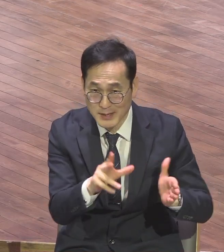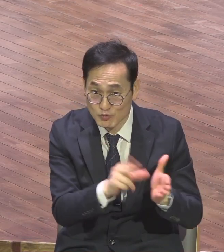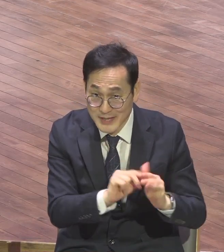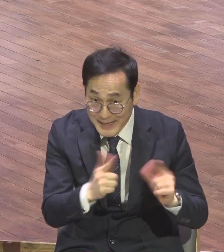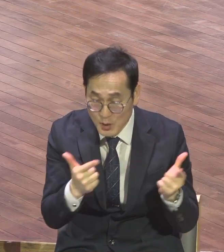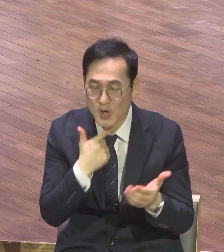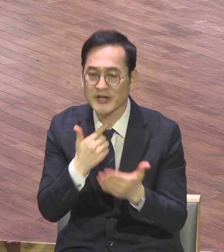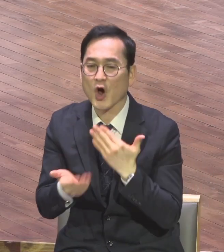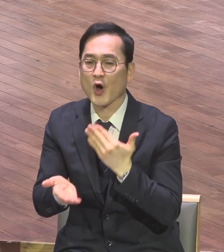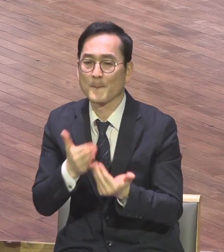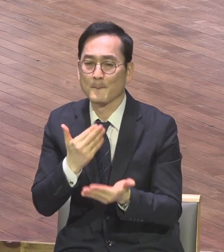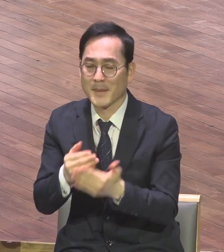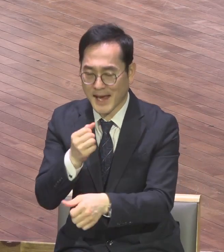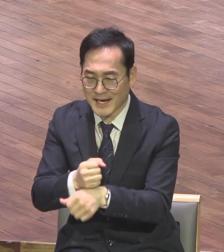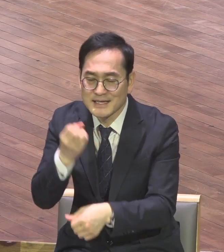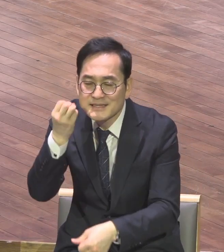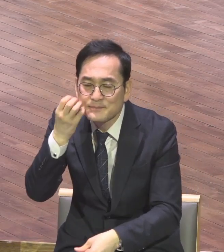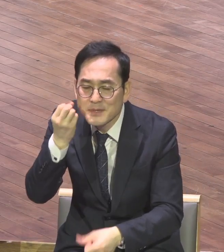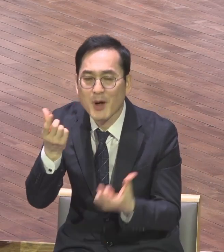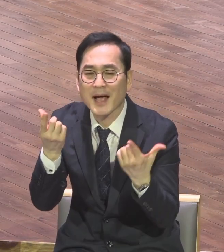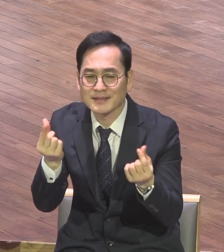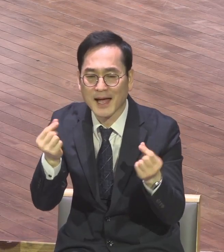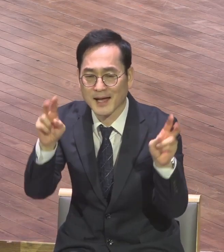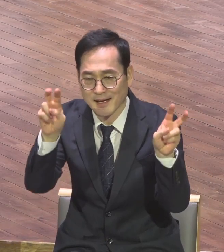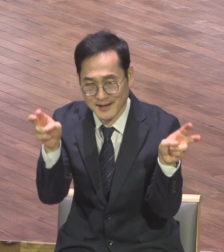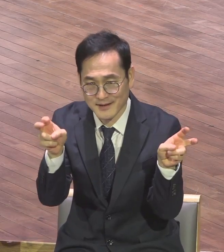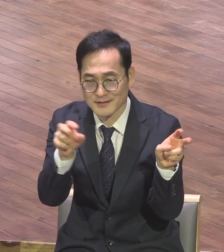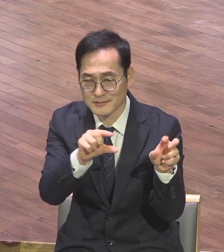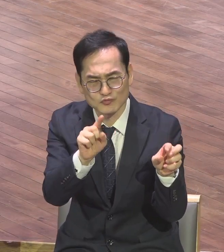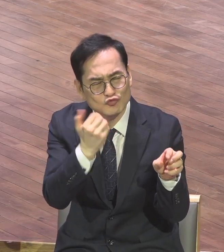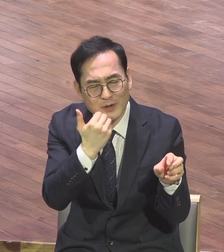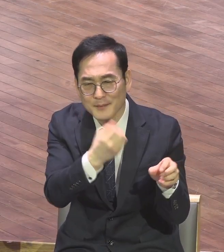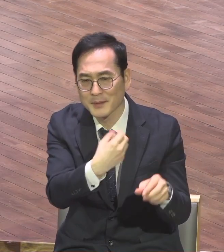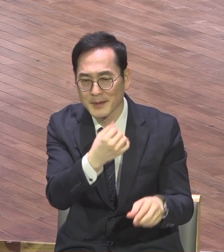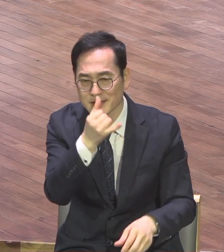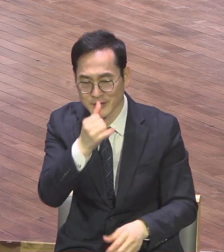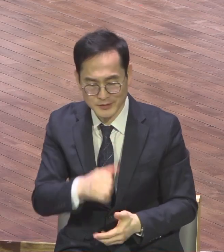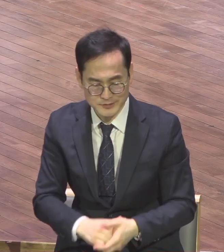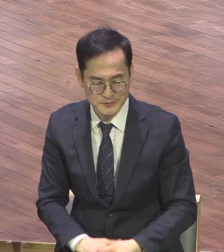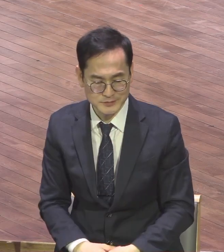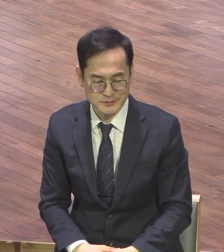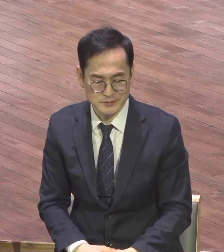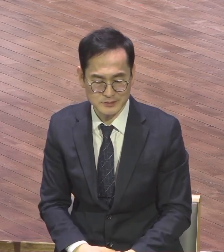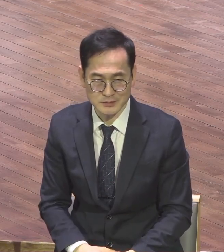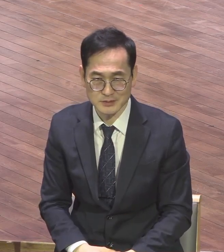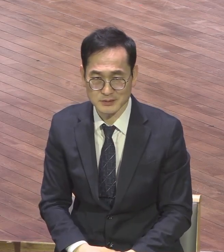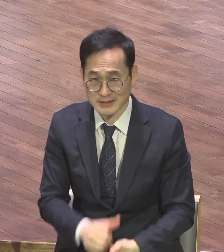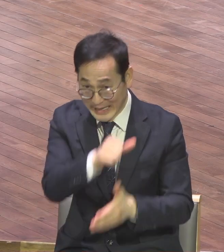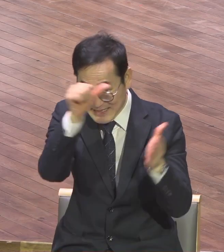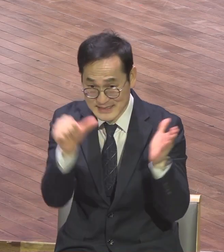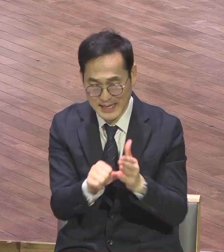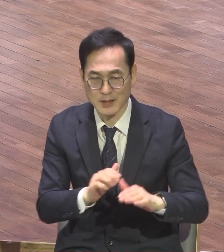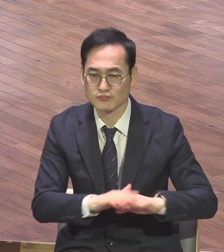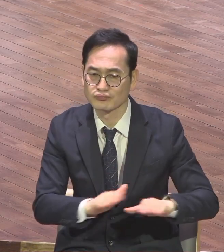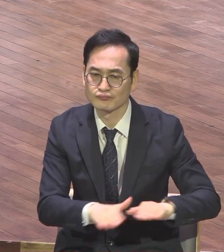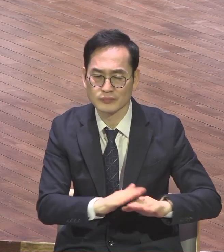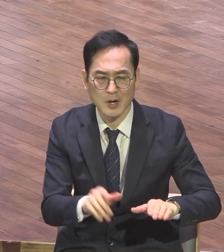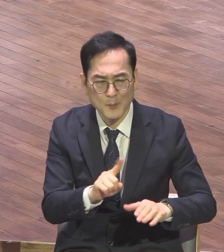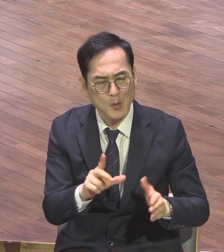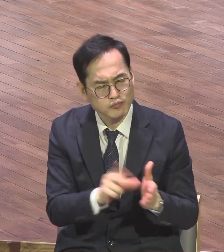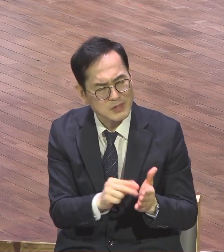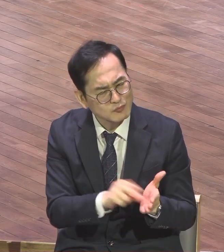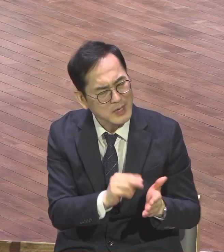경험해야 할 신비다 라고 이런 말이 있습니다. 풀어야 될 문제가 아니에요. 경험해야 될